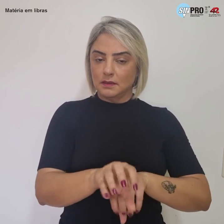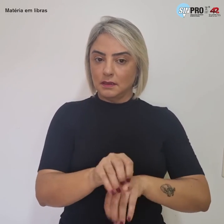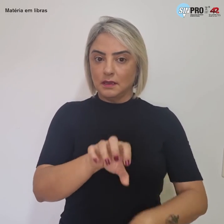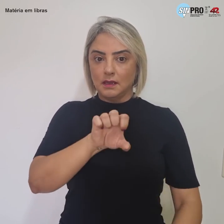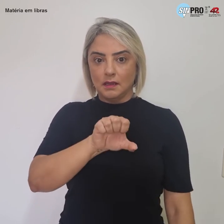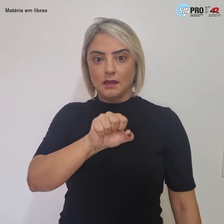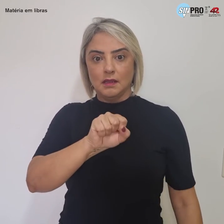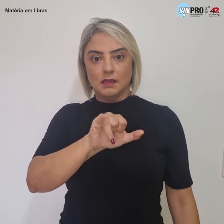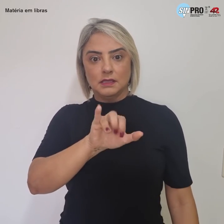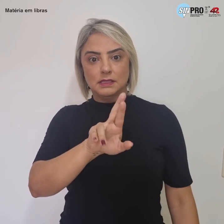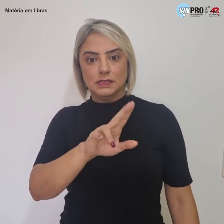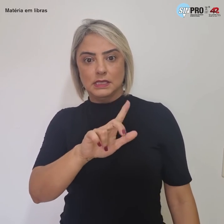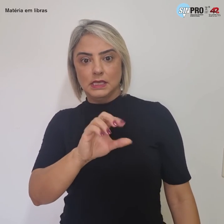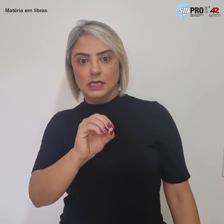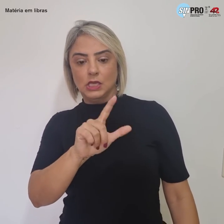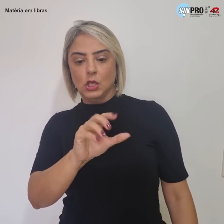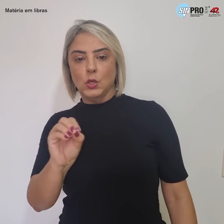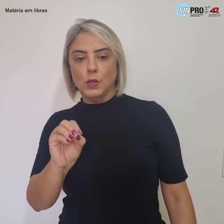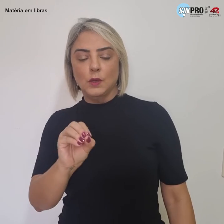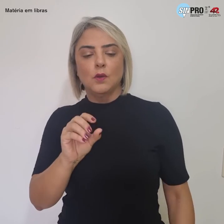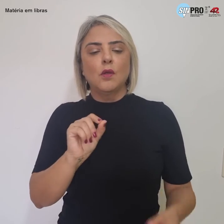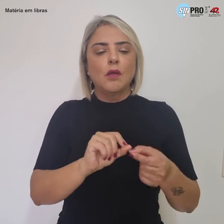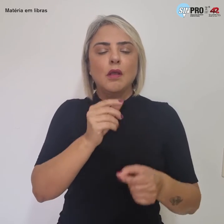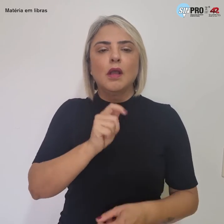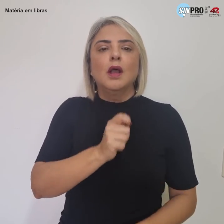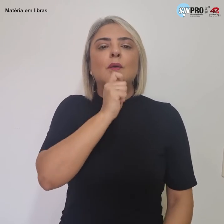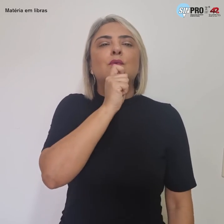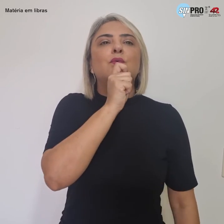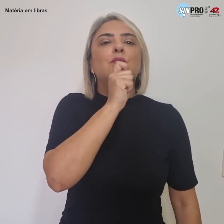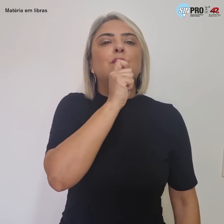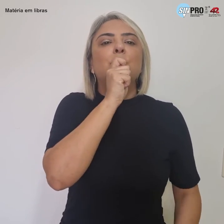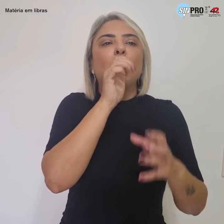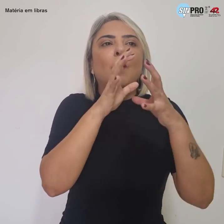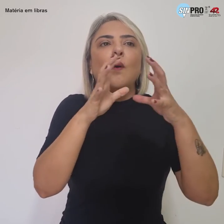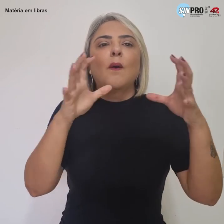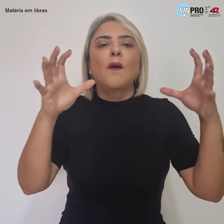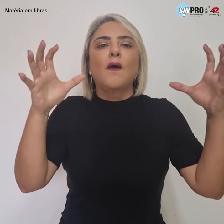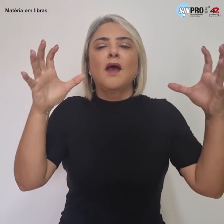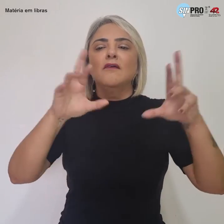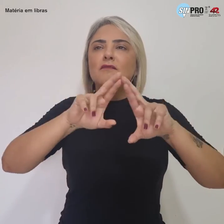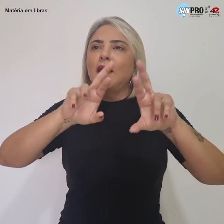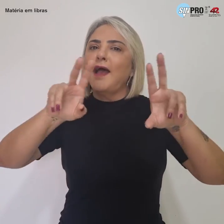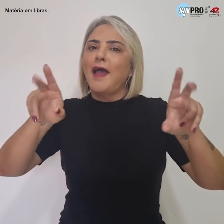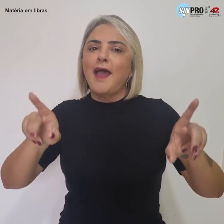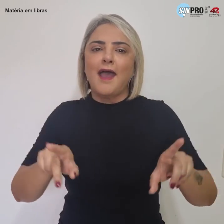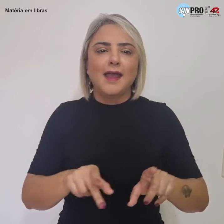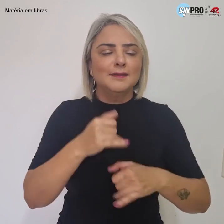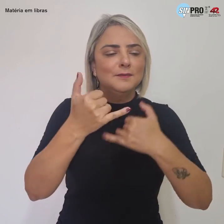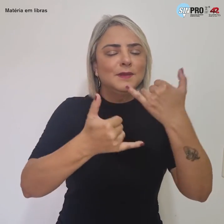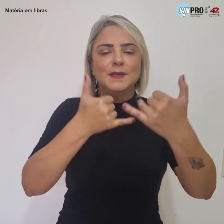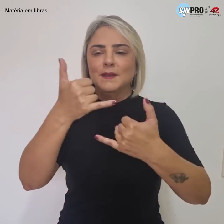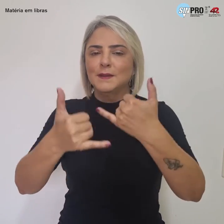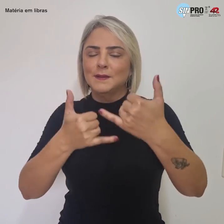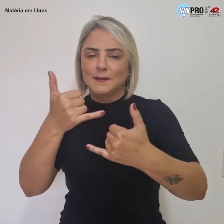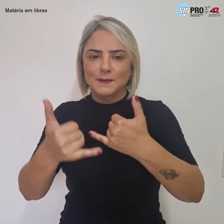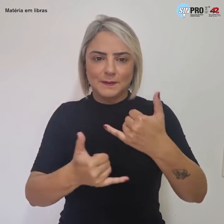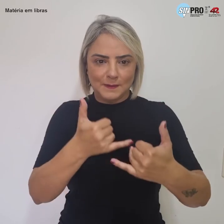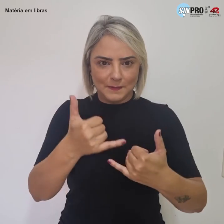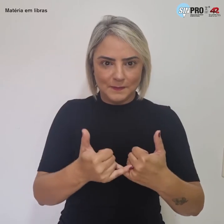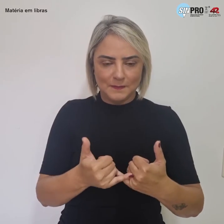Quartin, as crianças fizeram bolhas de sabão em vários formatos, brincando com o elemento ar.